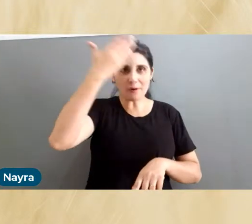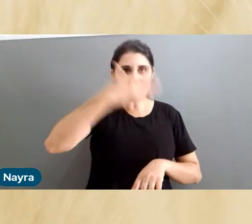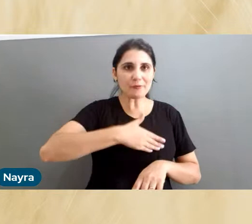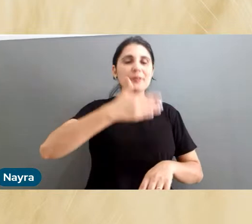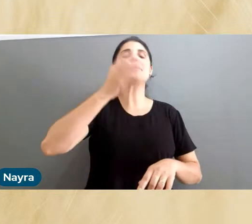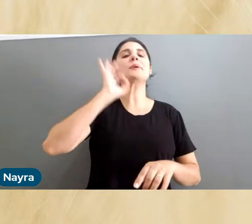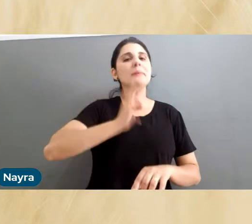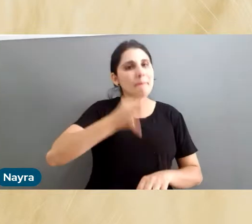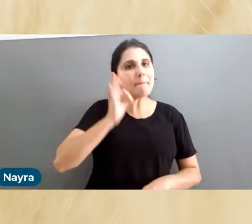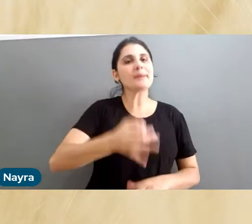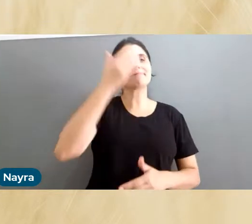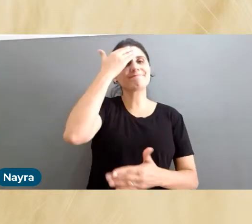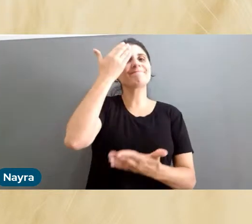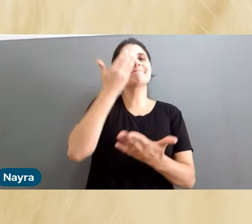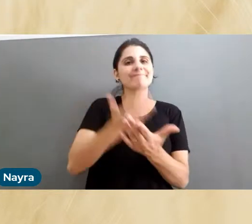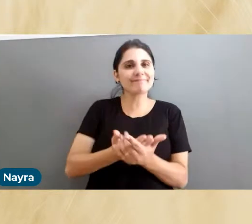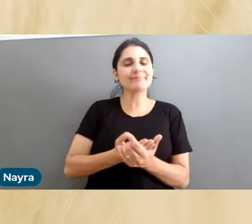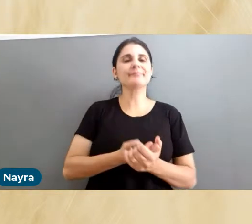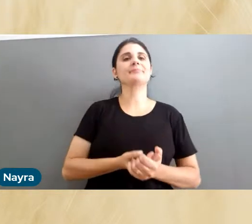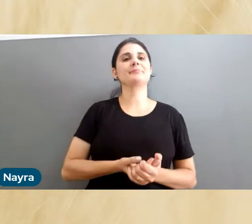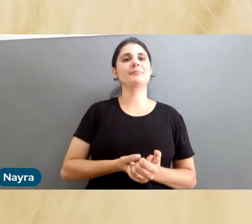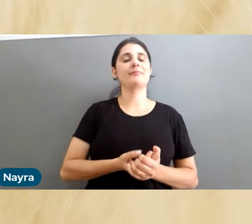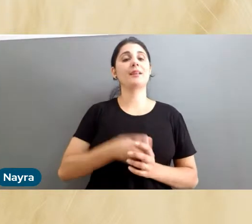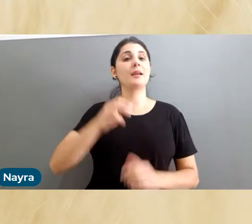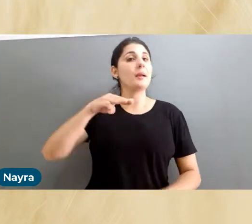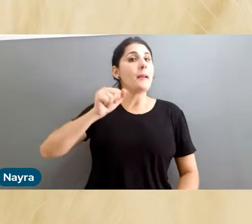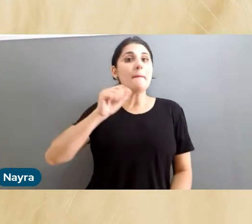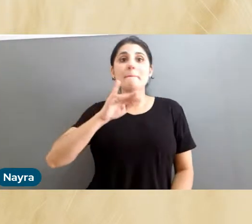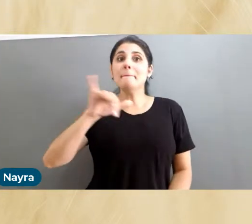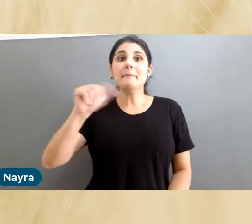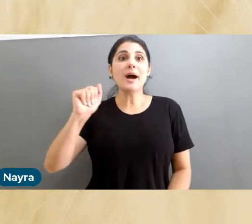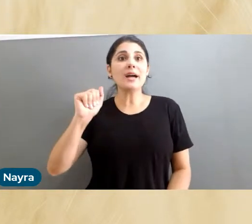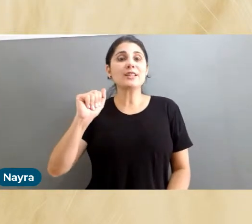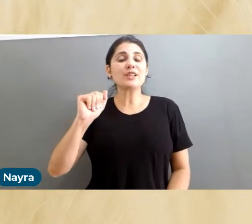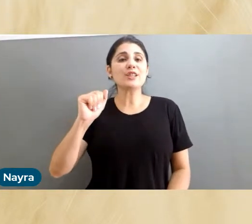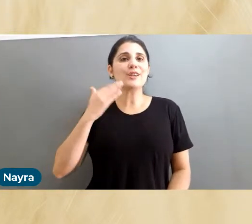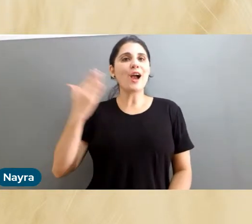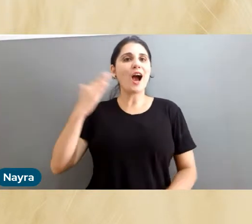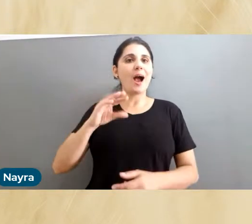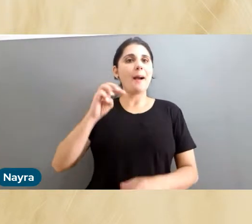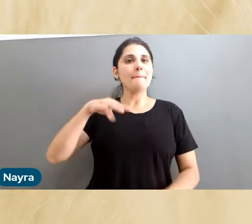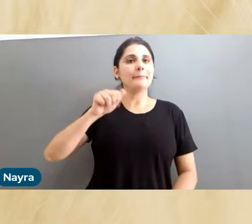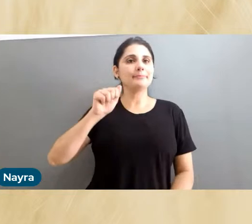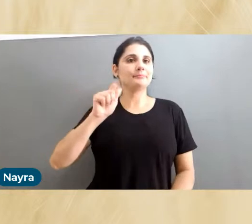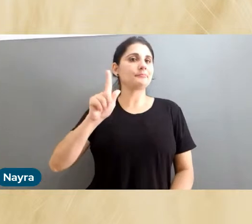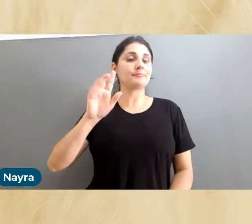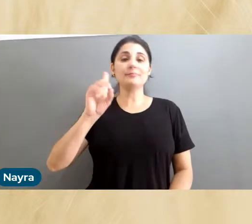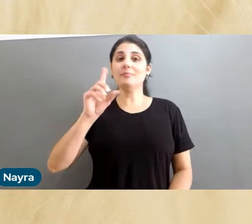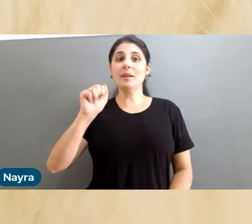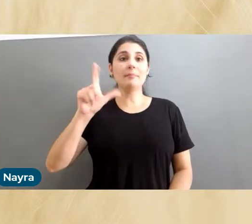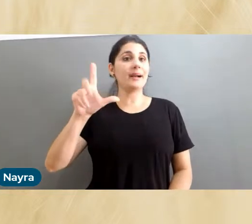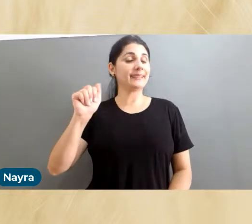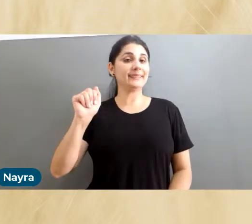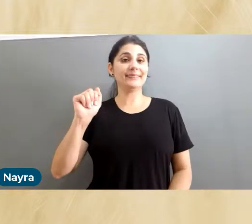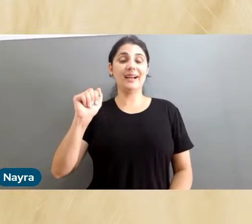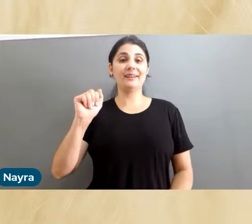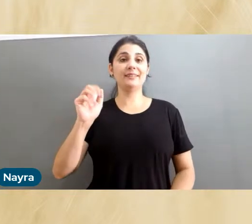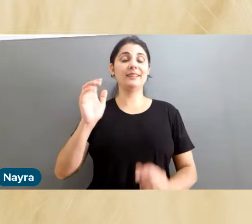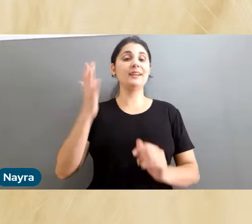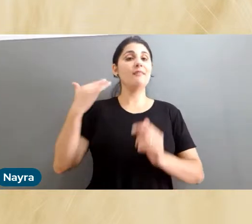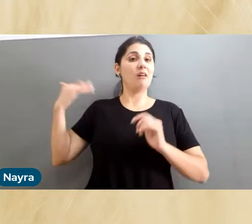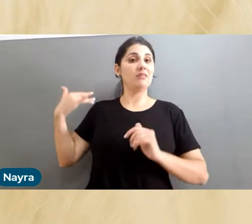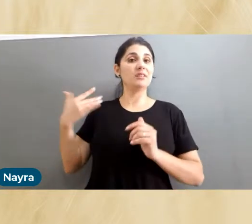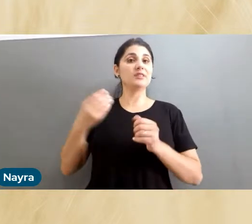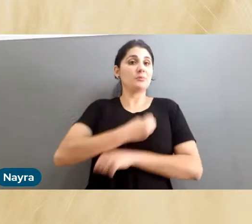assim crê. Maria de Magdala vinha de uma vida dissoluta. Jesus nunca afastou nenhum desses seus